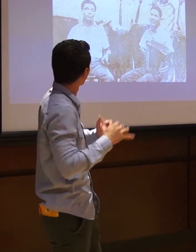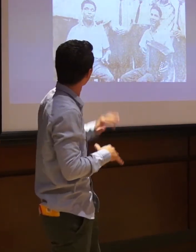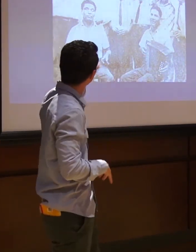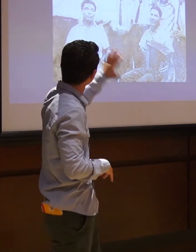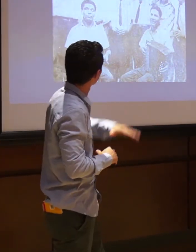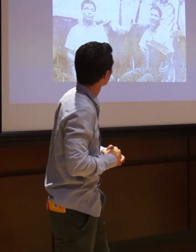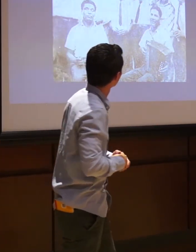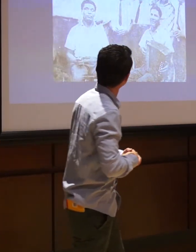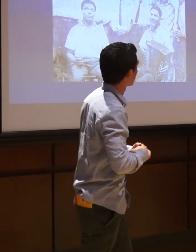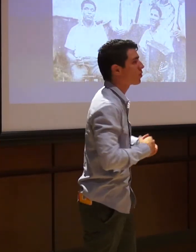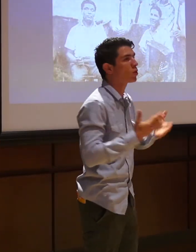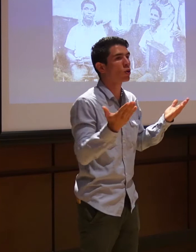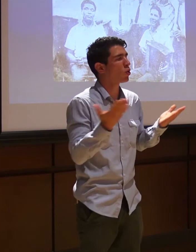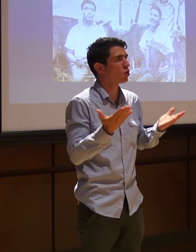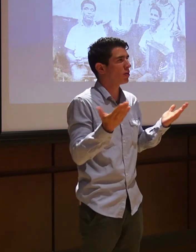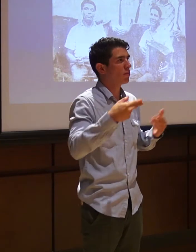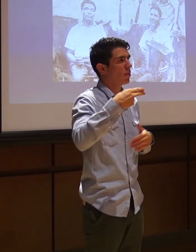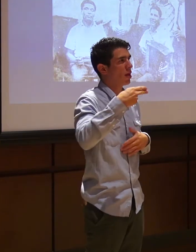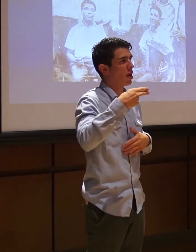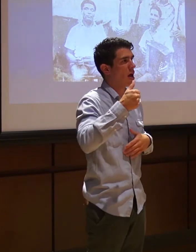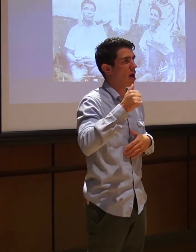Esta es una foto pues como ya de una época pasada.